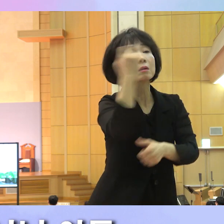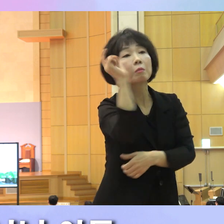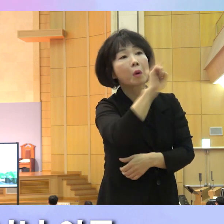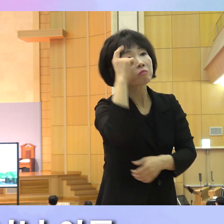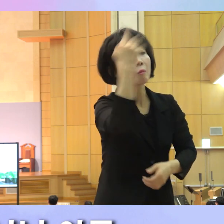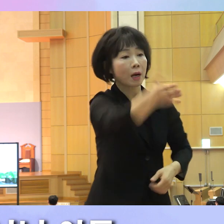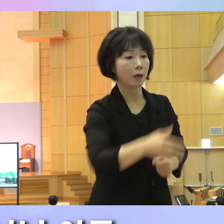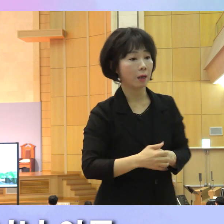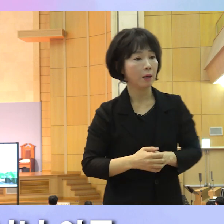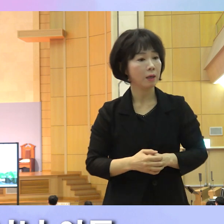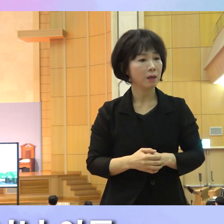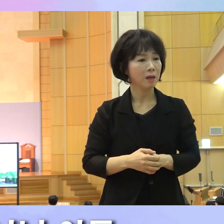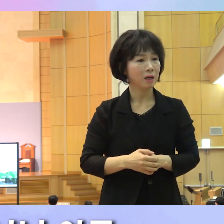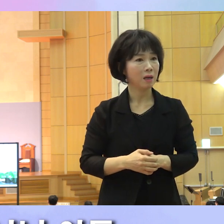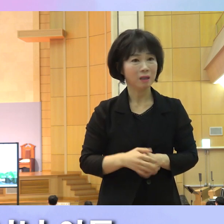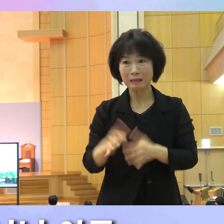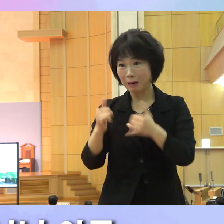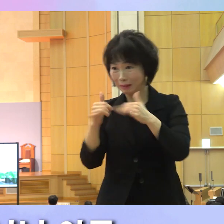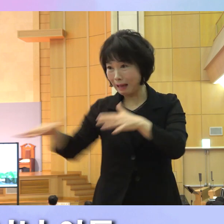너를 자꾸만